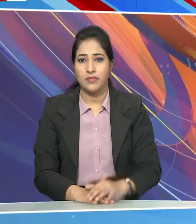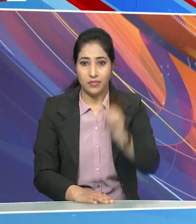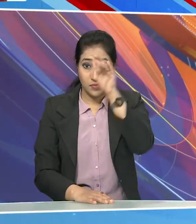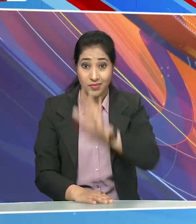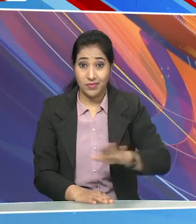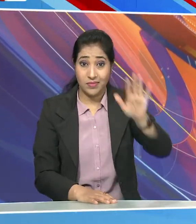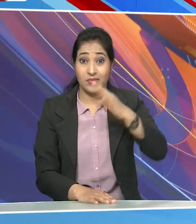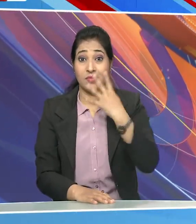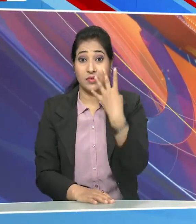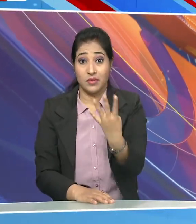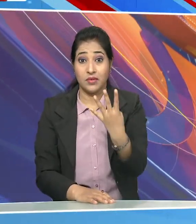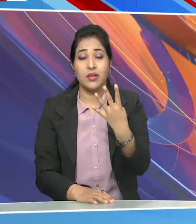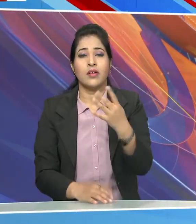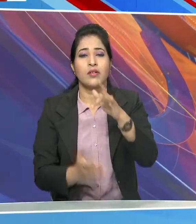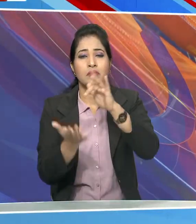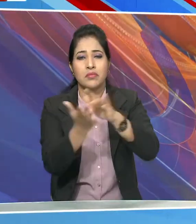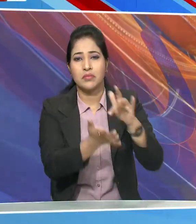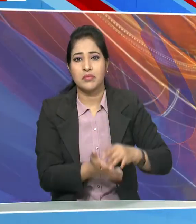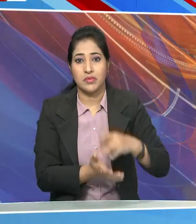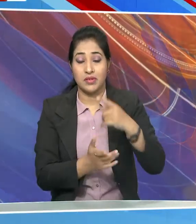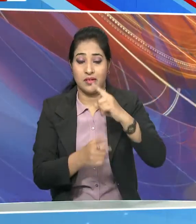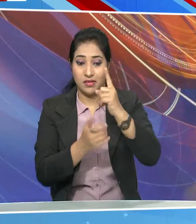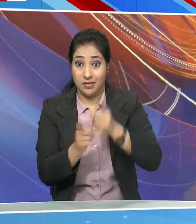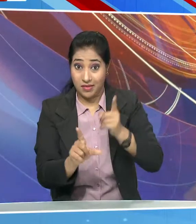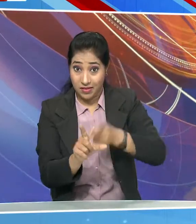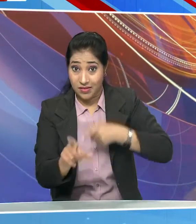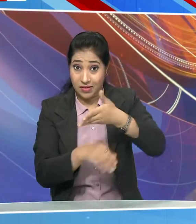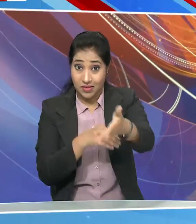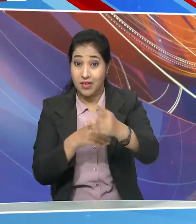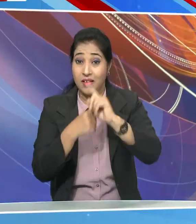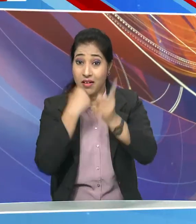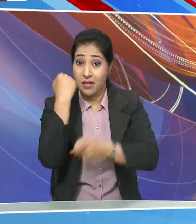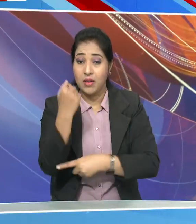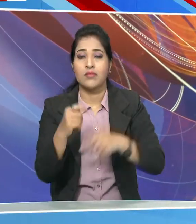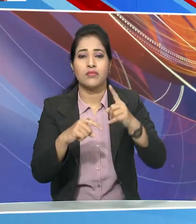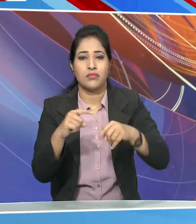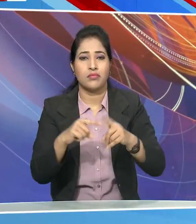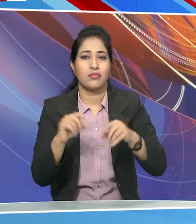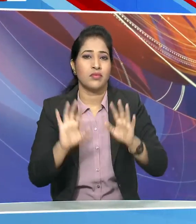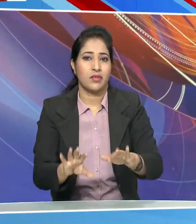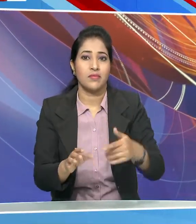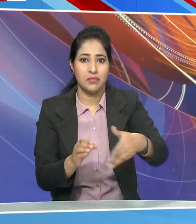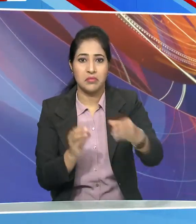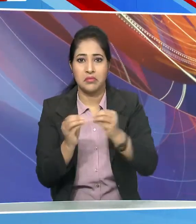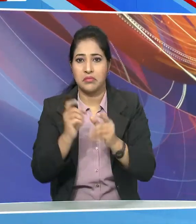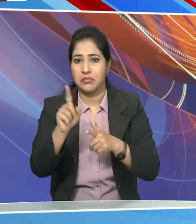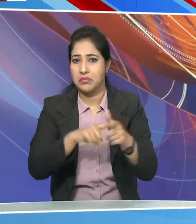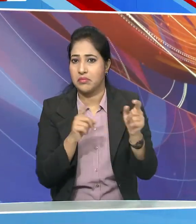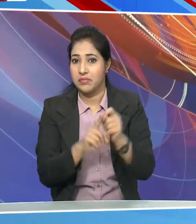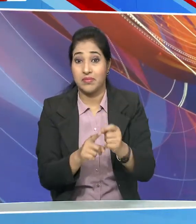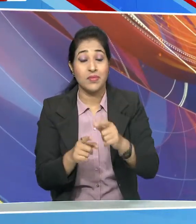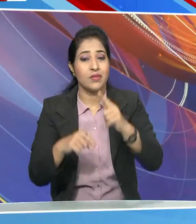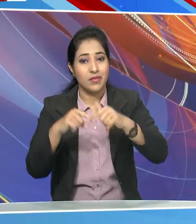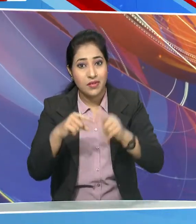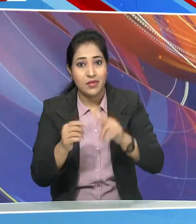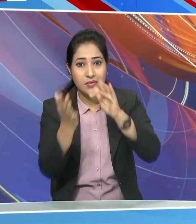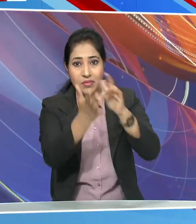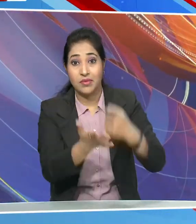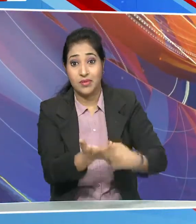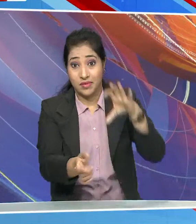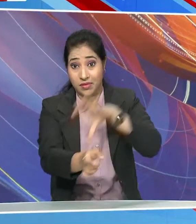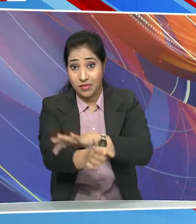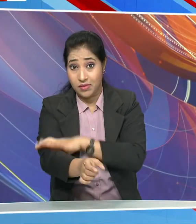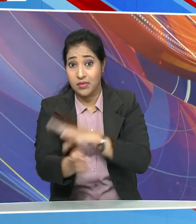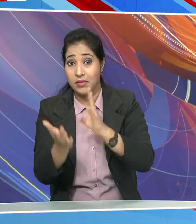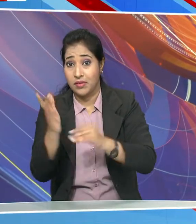और देश के कर राज्यों में इस साल के अंत तक विधानसभा के चुनाव होने हैं इसलिए कर बीजेपी ने चुनावी राज्यों राजस्थान मध्य